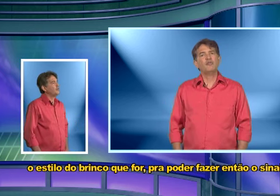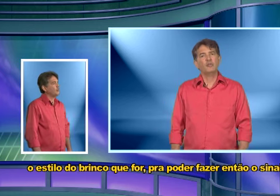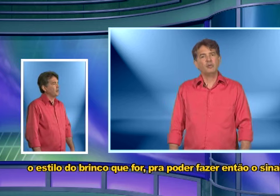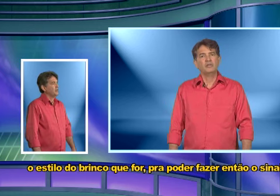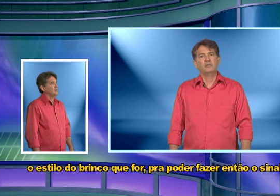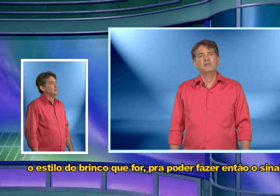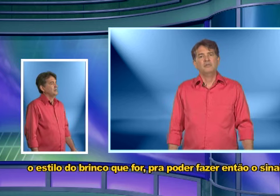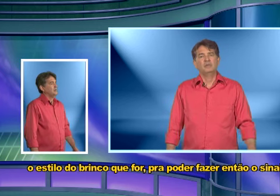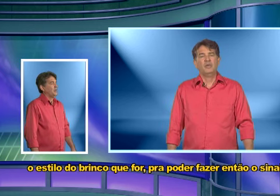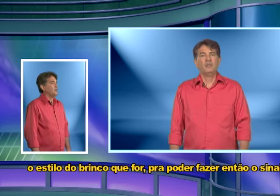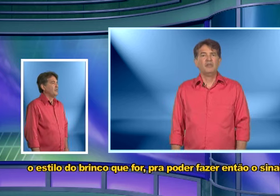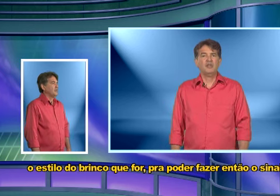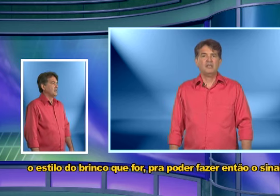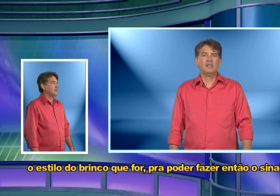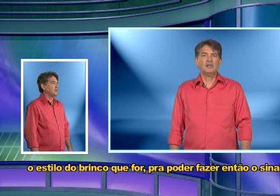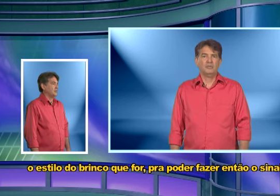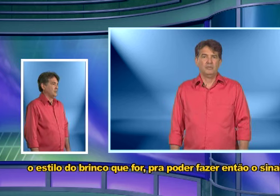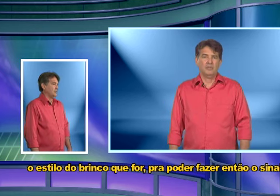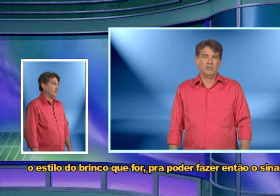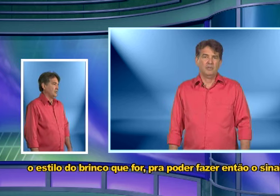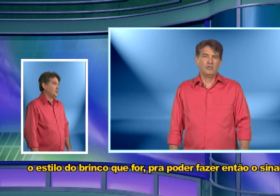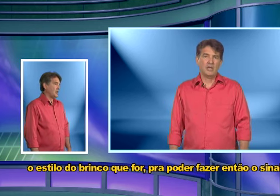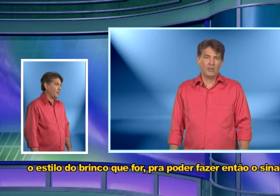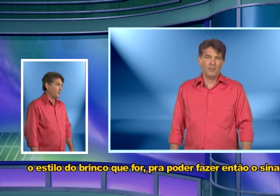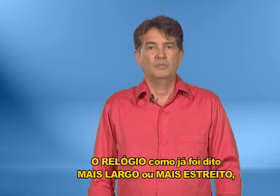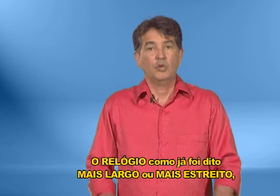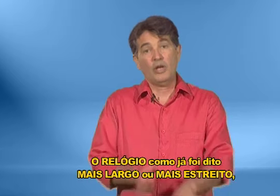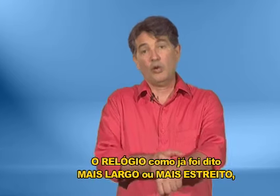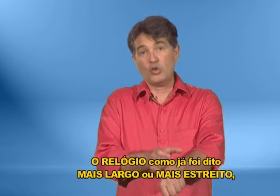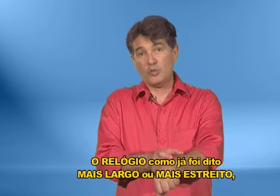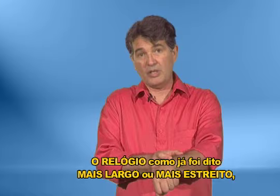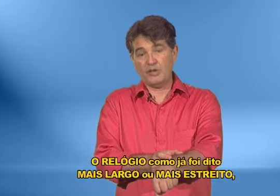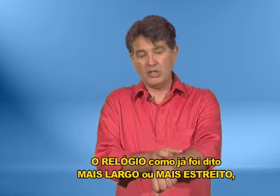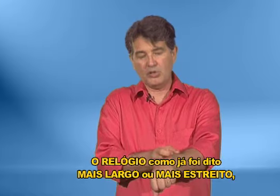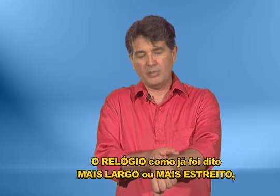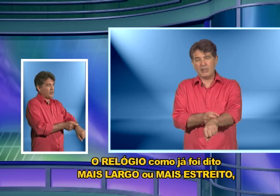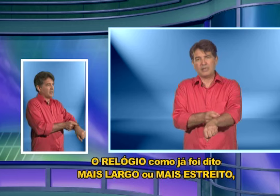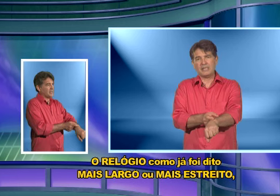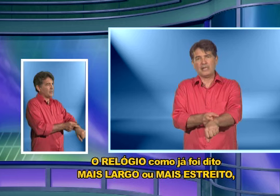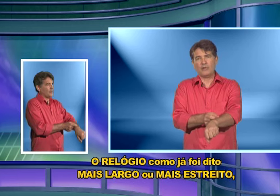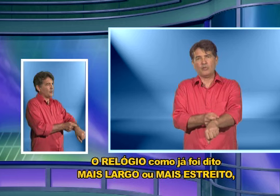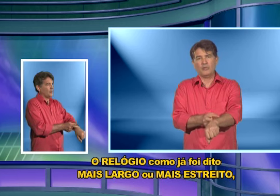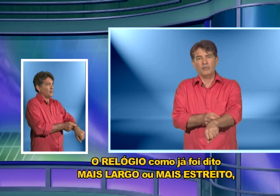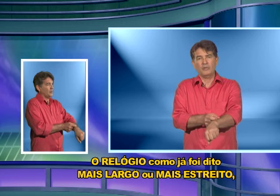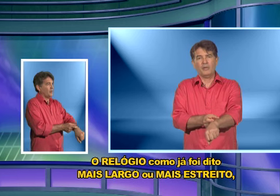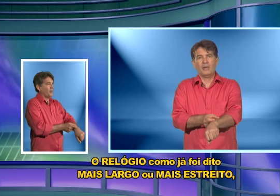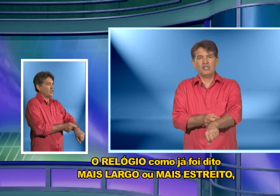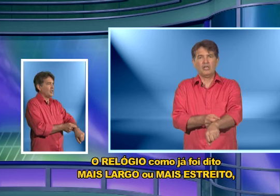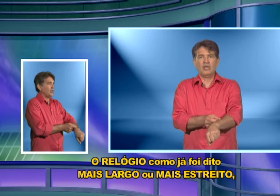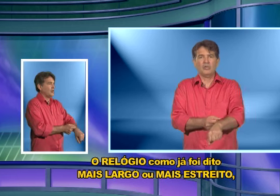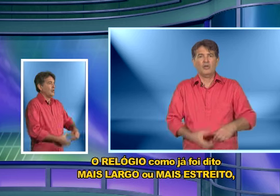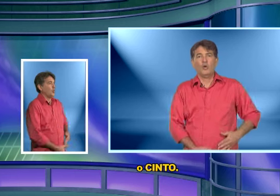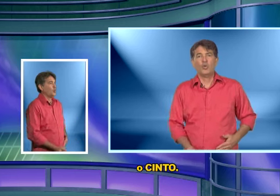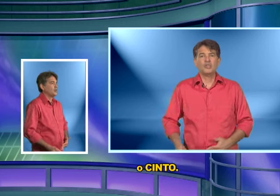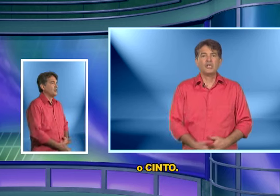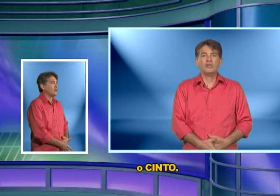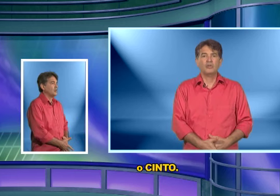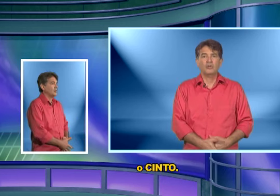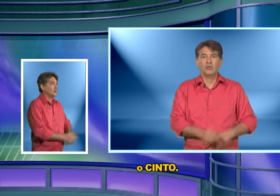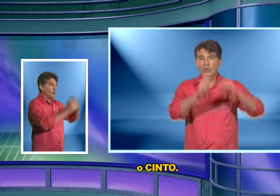do brinco que for para poder fazer então o sinal. O relógio, como já foi dito, mais largo ou mais estreito.